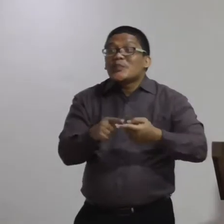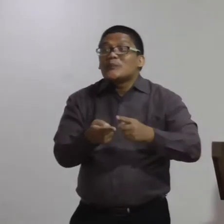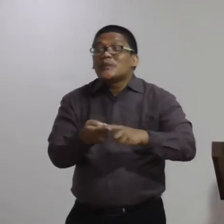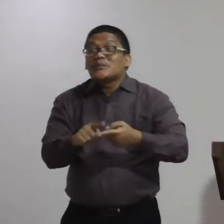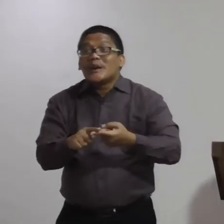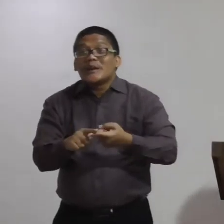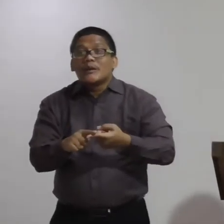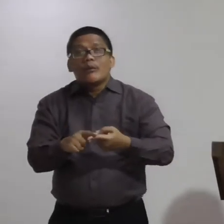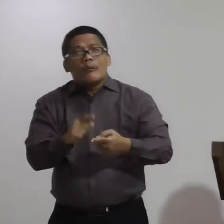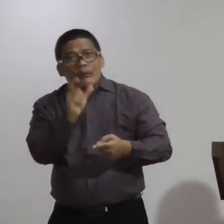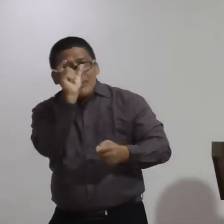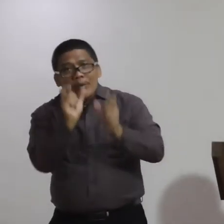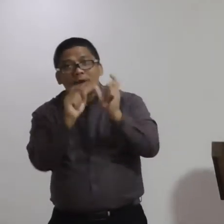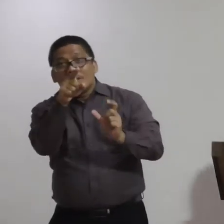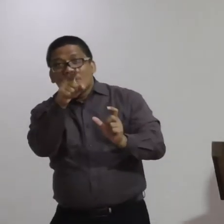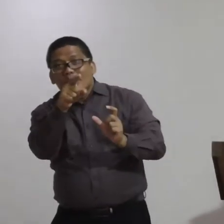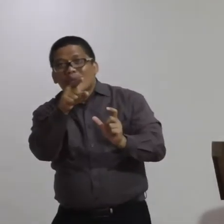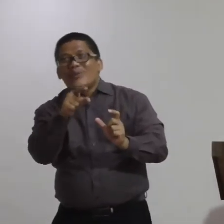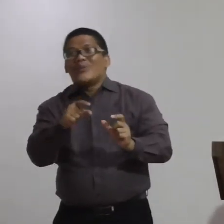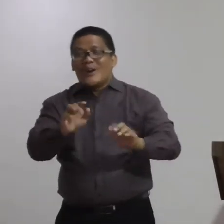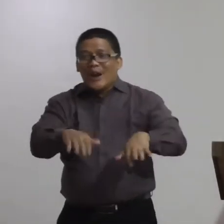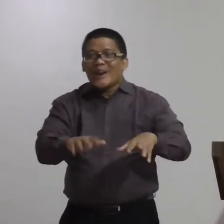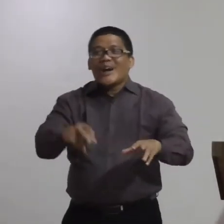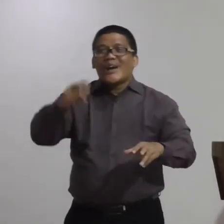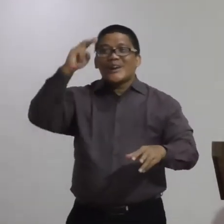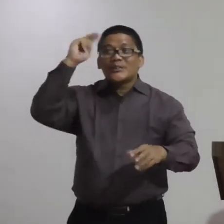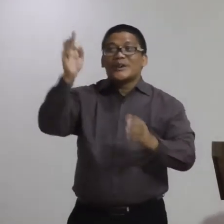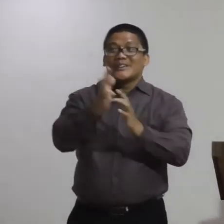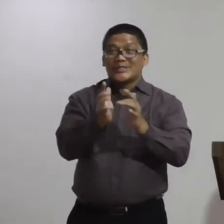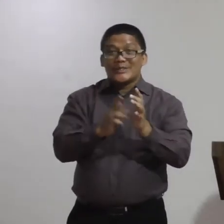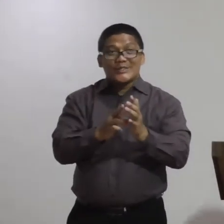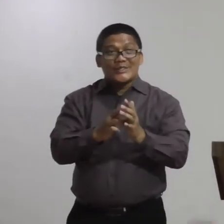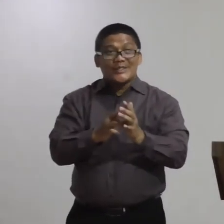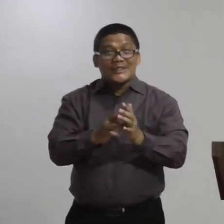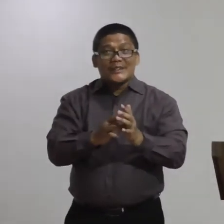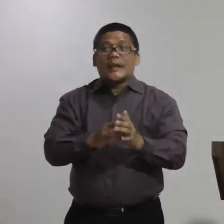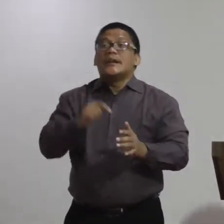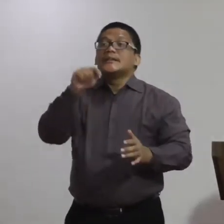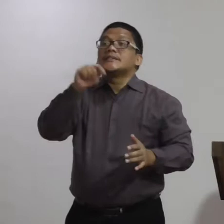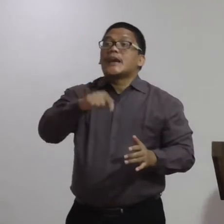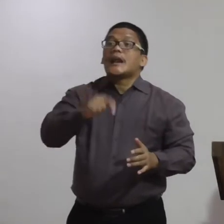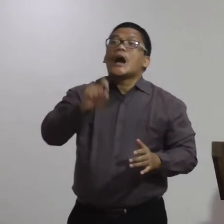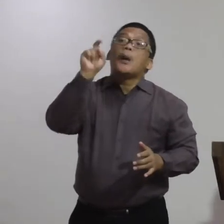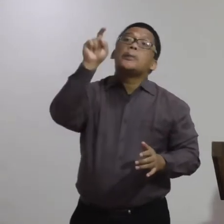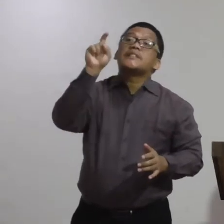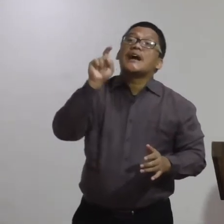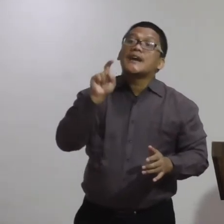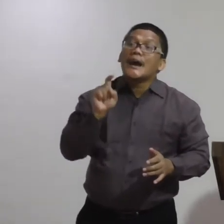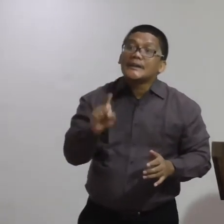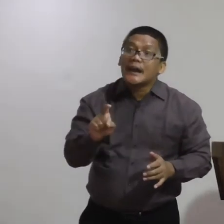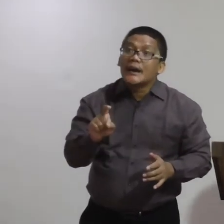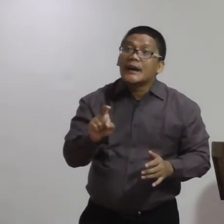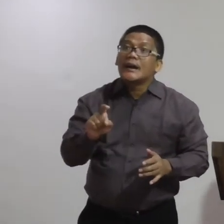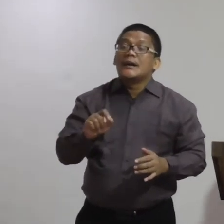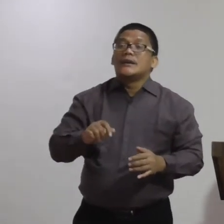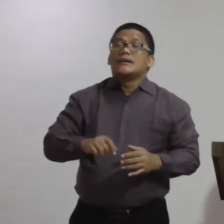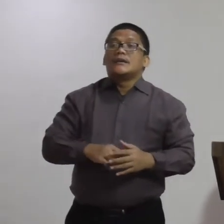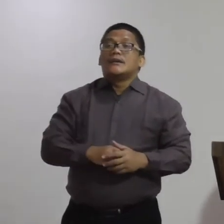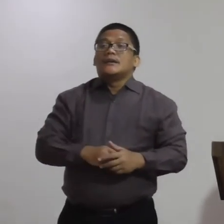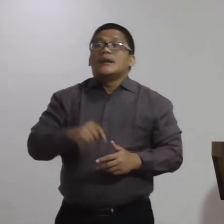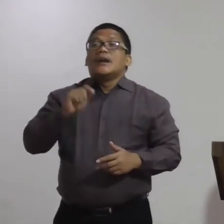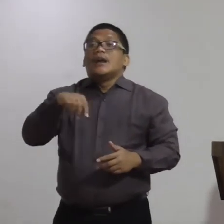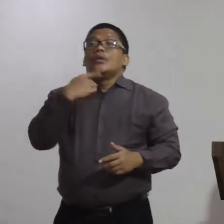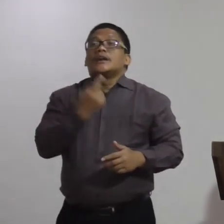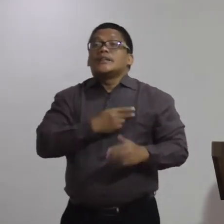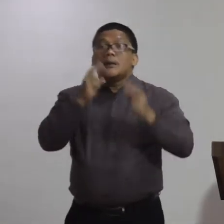Ya, jadi inilah yang menjadi kerinduan Tuhan bagi kita semua. Yang menjadi pertanyaan bagi kita, jika memperhatikan kepada karya